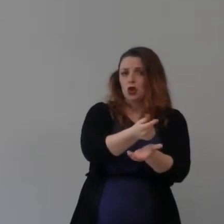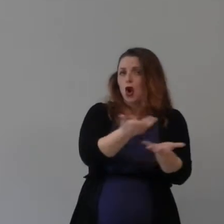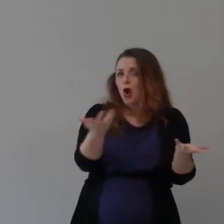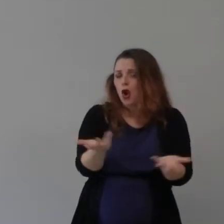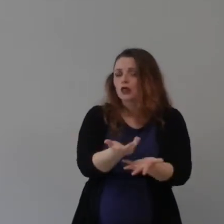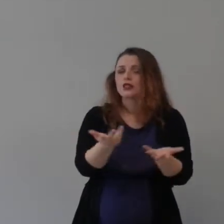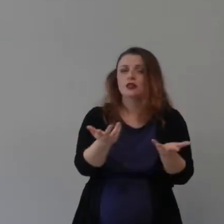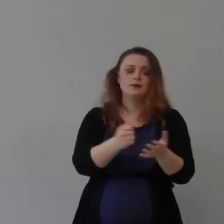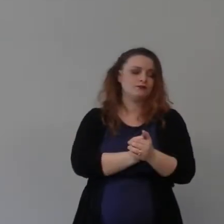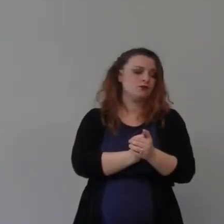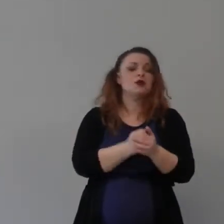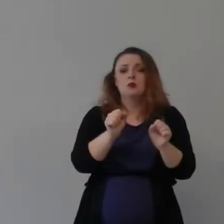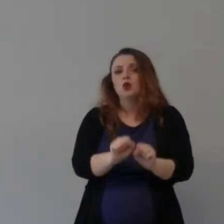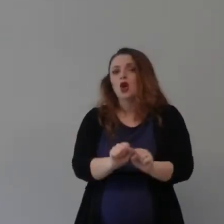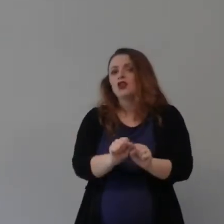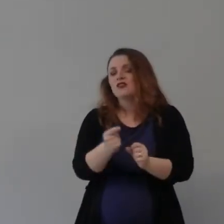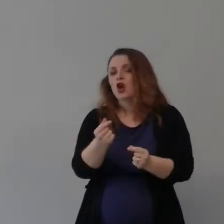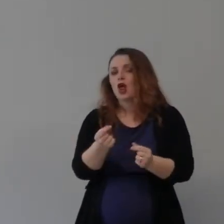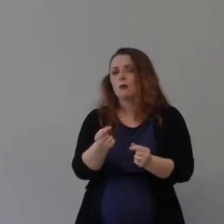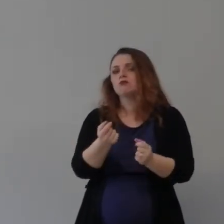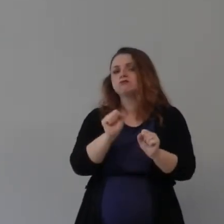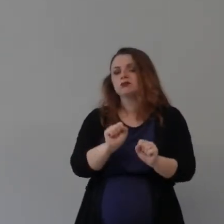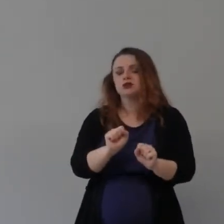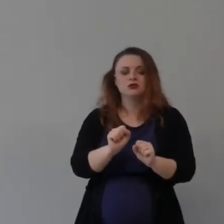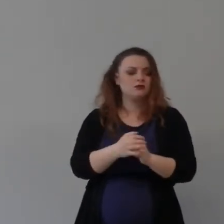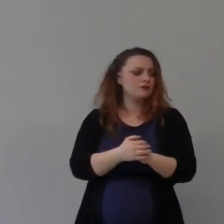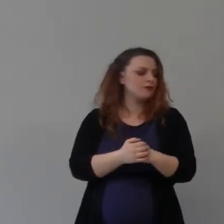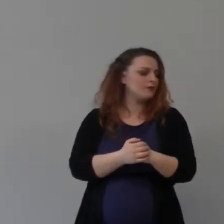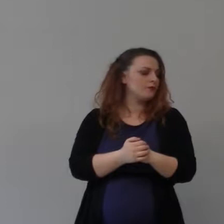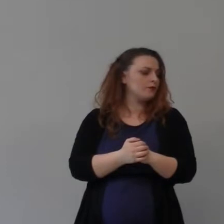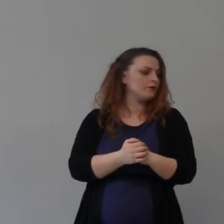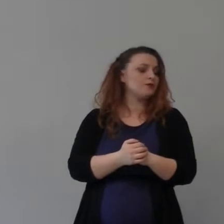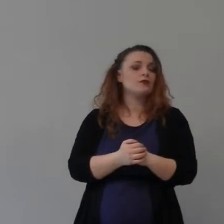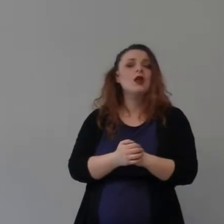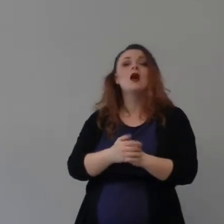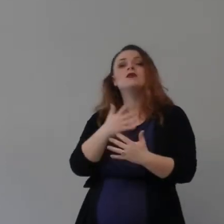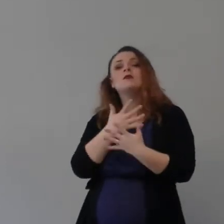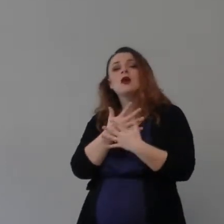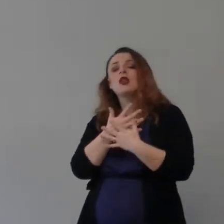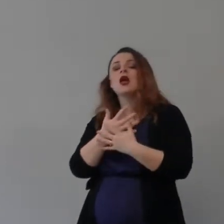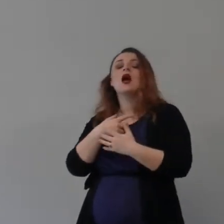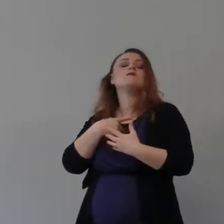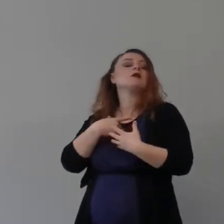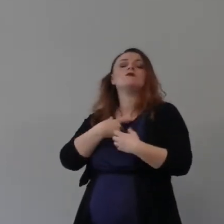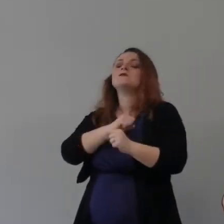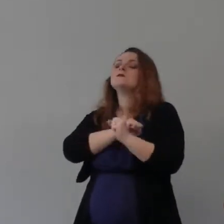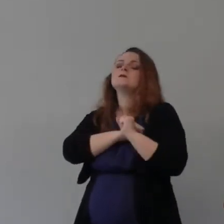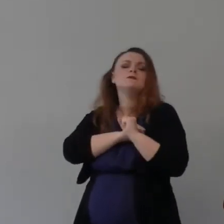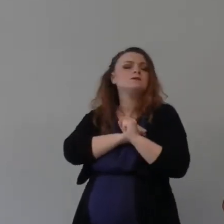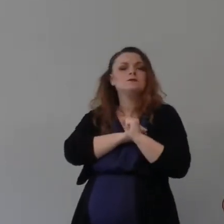capacità di farlo economicamente. Aveva creduto in lui in vita, ma